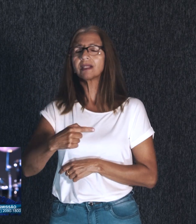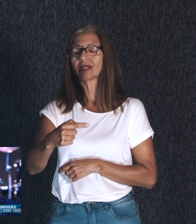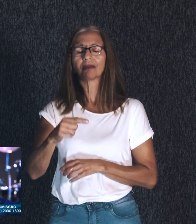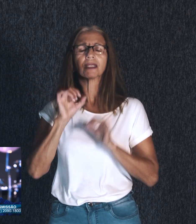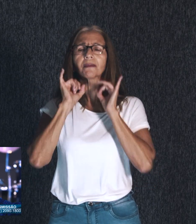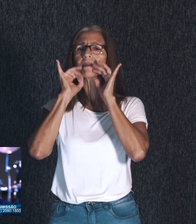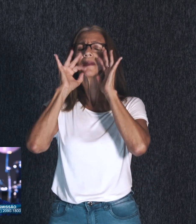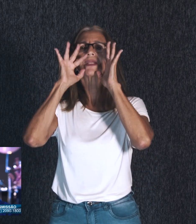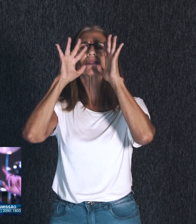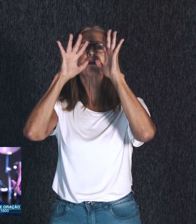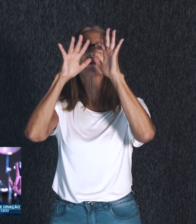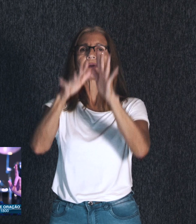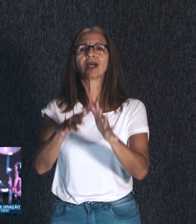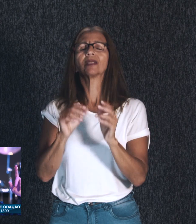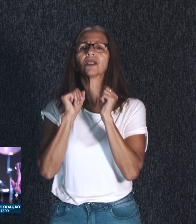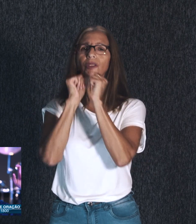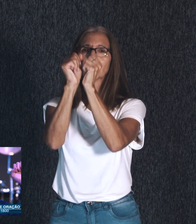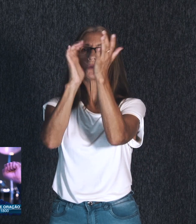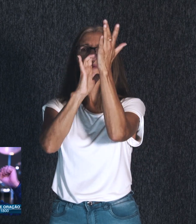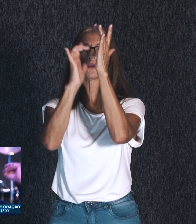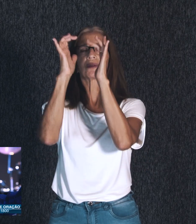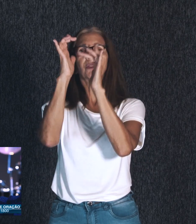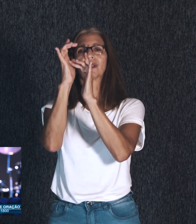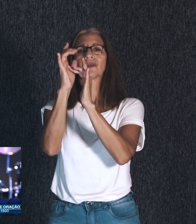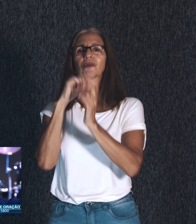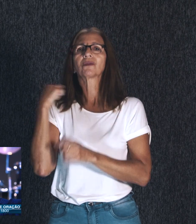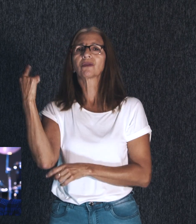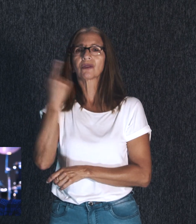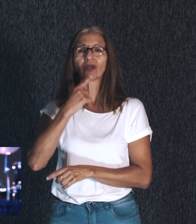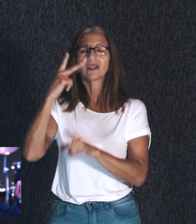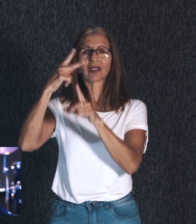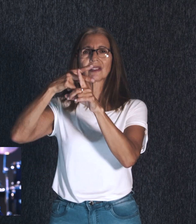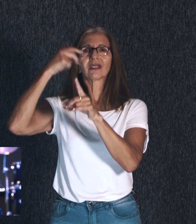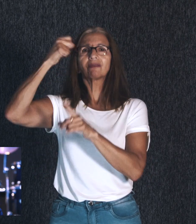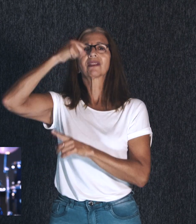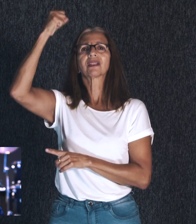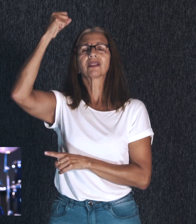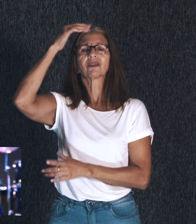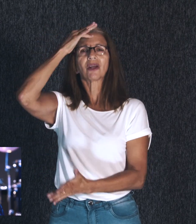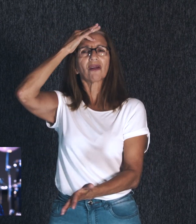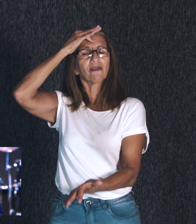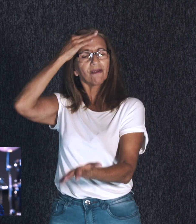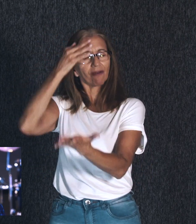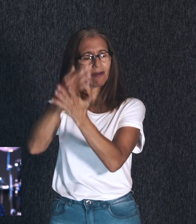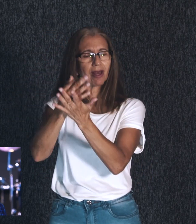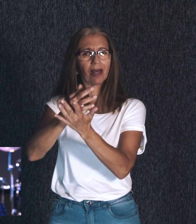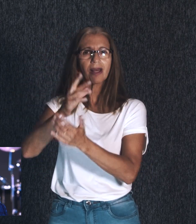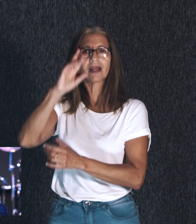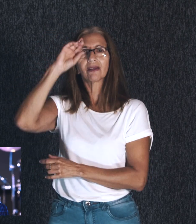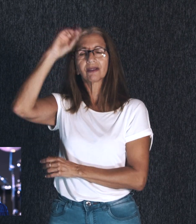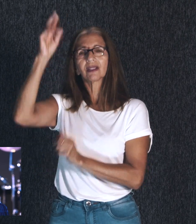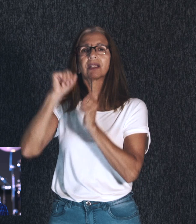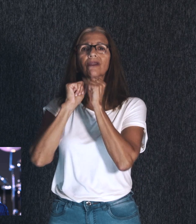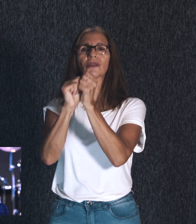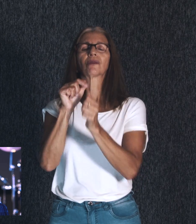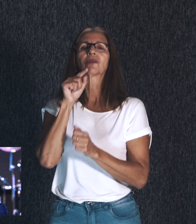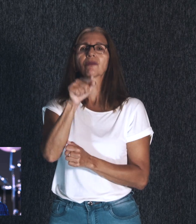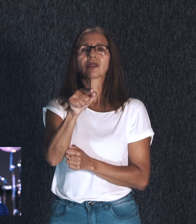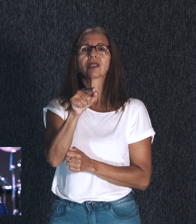mais que abençoada. Em Cristo, nós somos mais que vencedores. Vai nessa fé, o Senhor é contigo, você não precisa